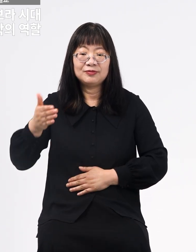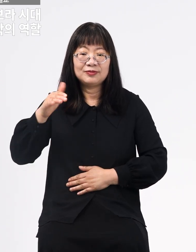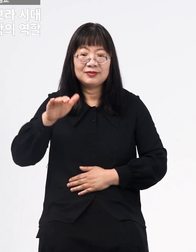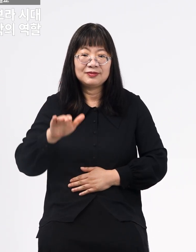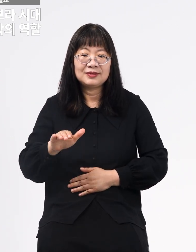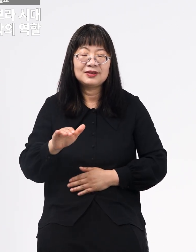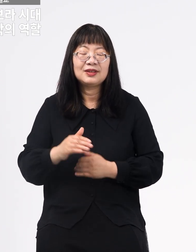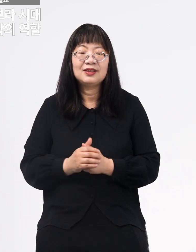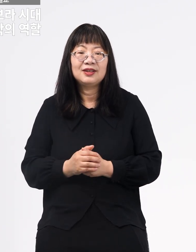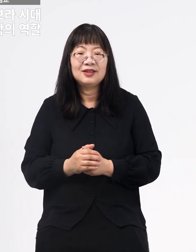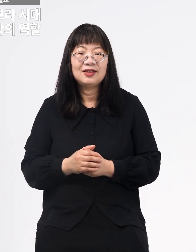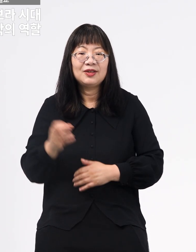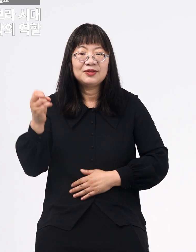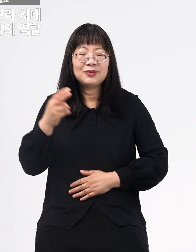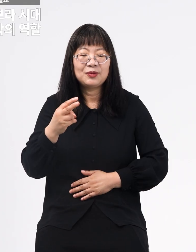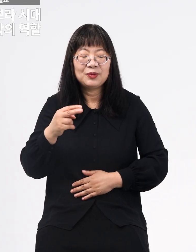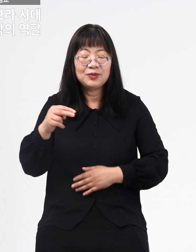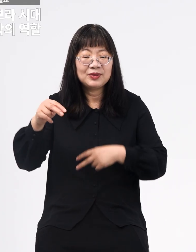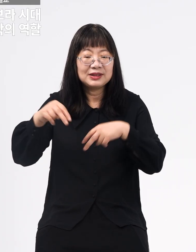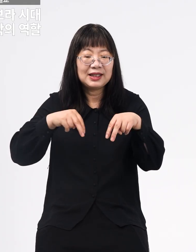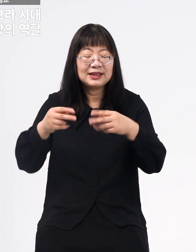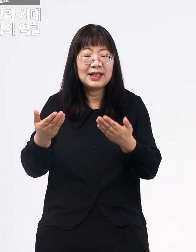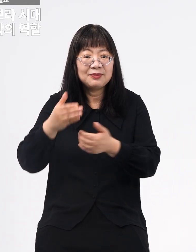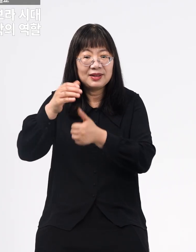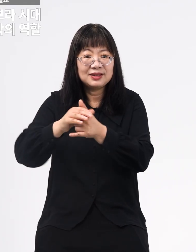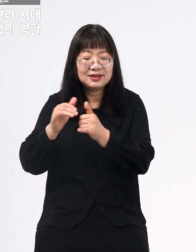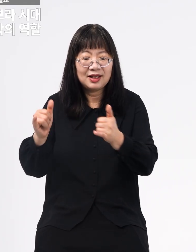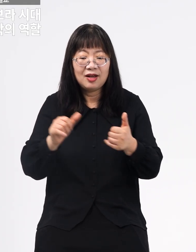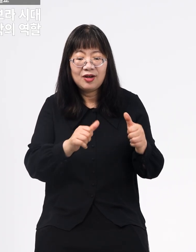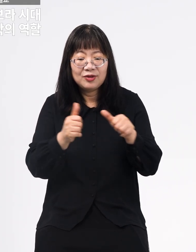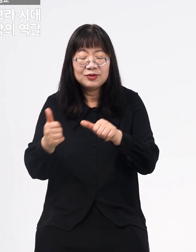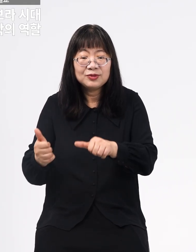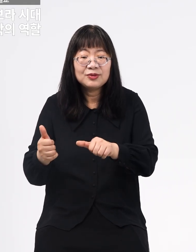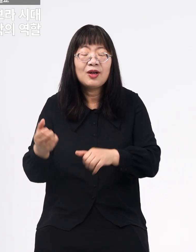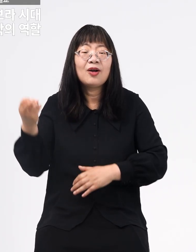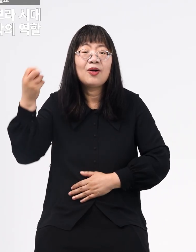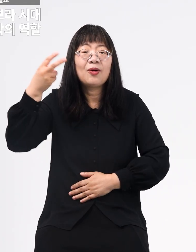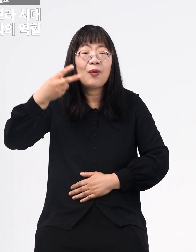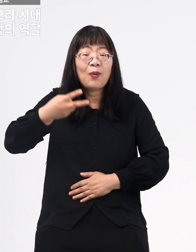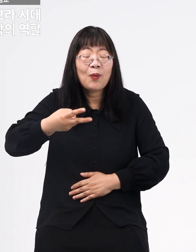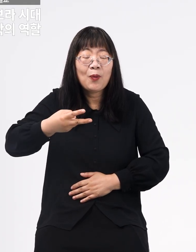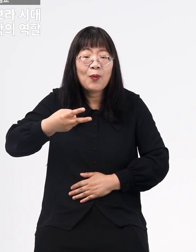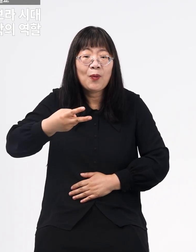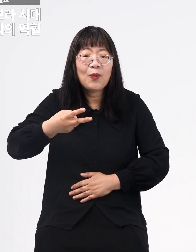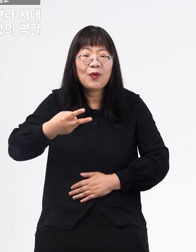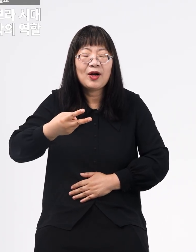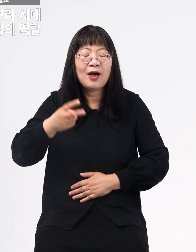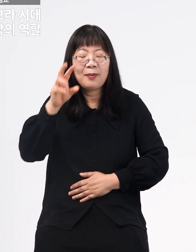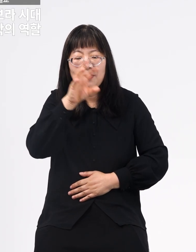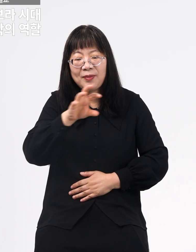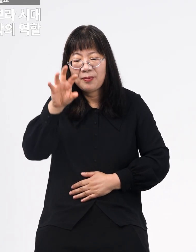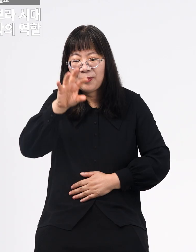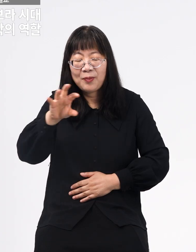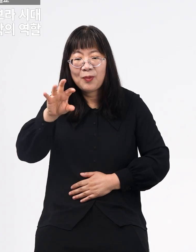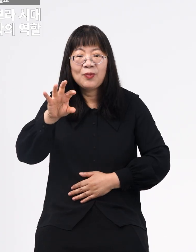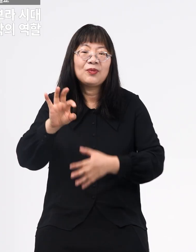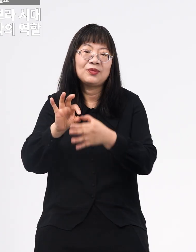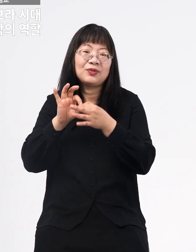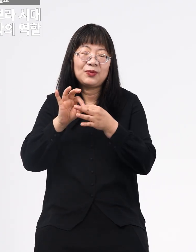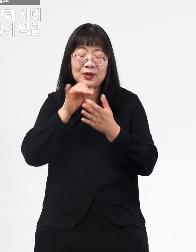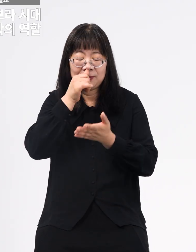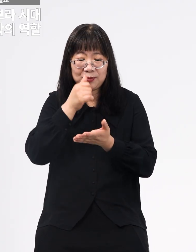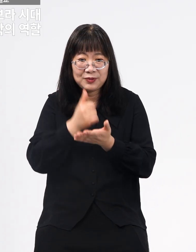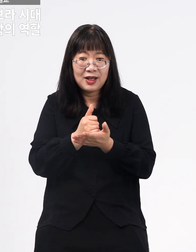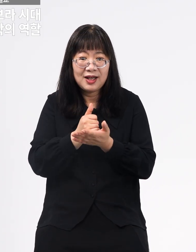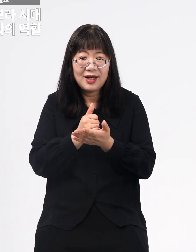그런데 또 사사가 죽으면 여지없이 또라는 반복을 통해서